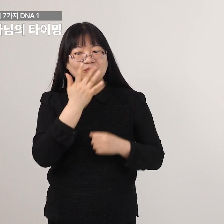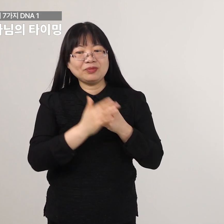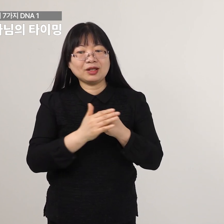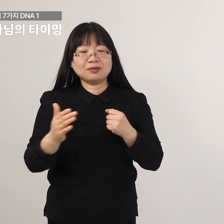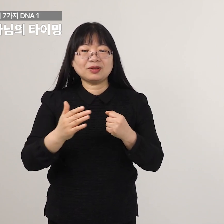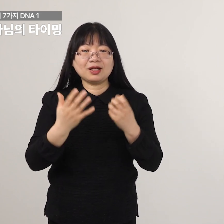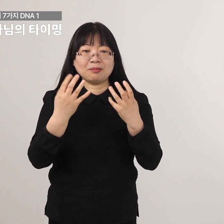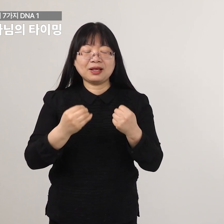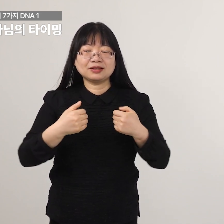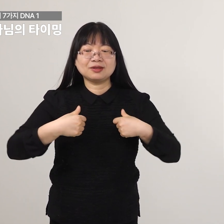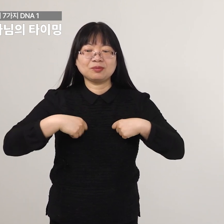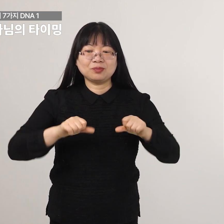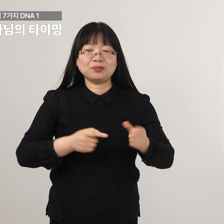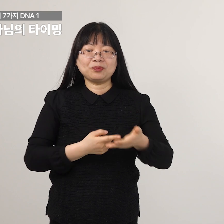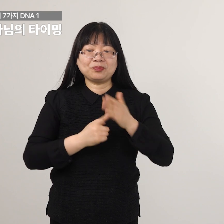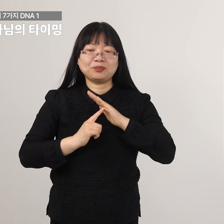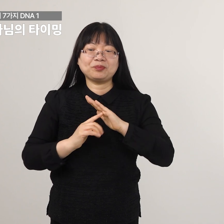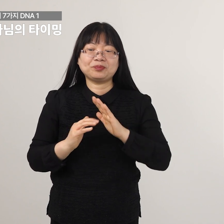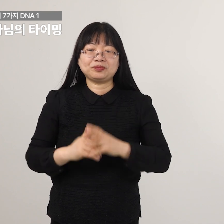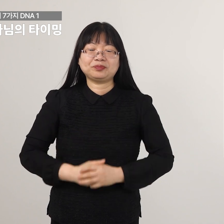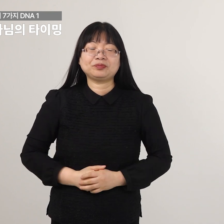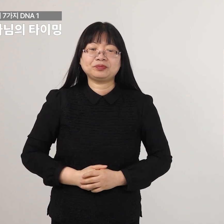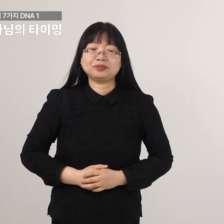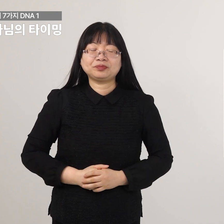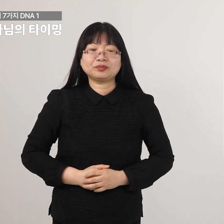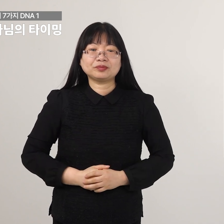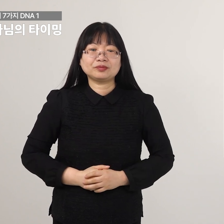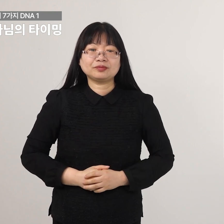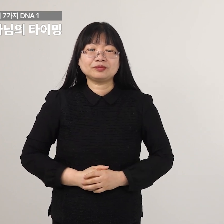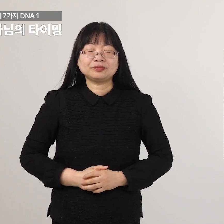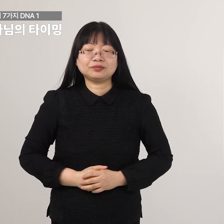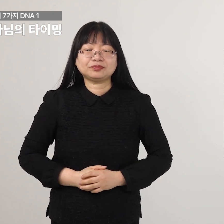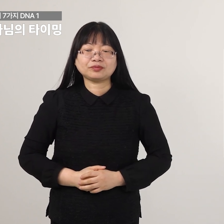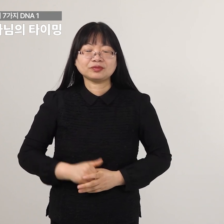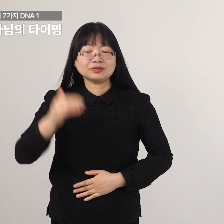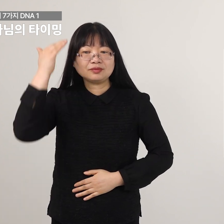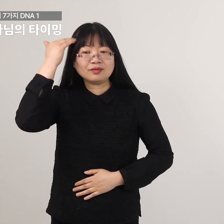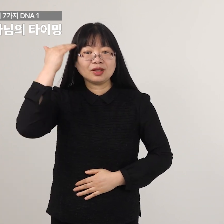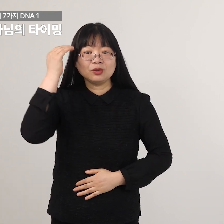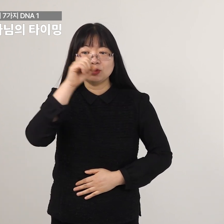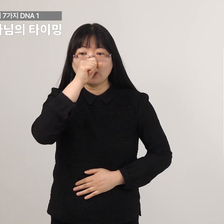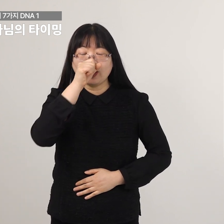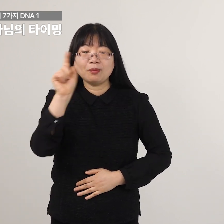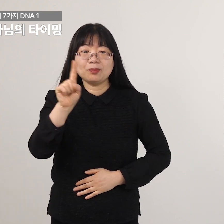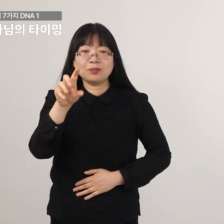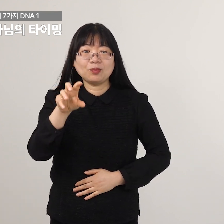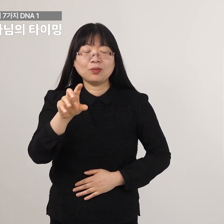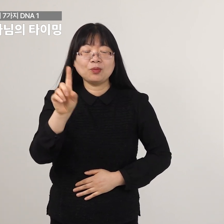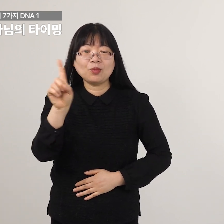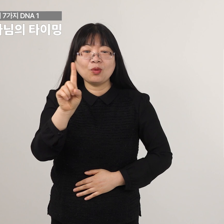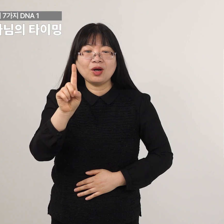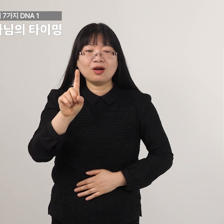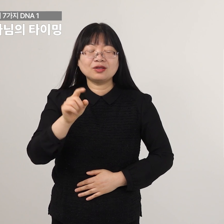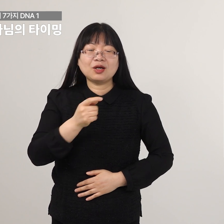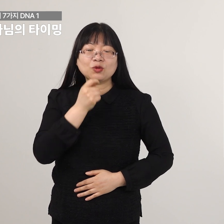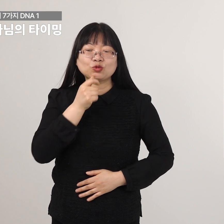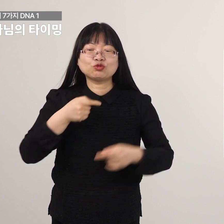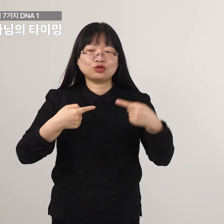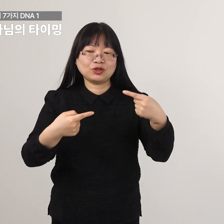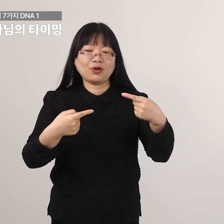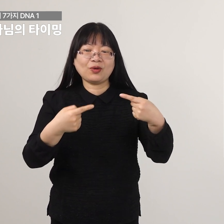많이 좌절을 하고 포기를 하죠. 근데 참 한국은 좋은 게 구정이라는 게 또